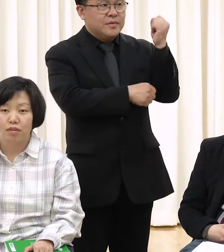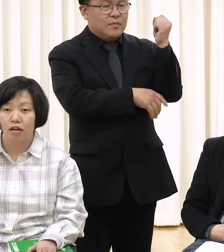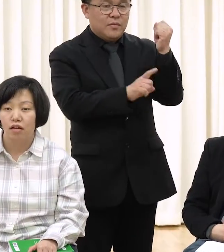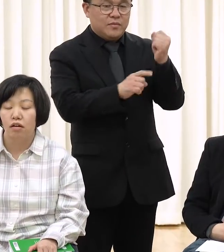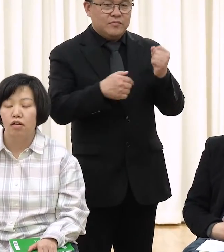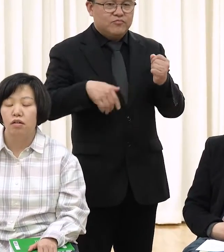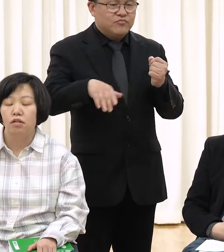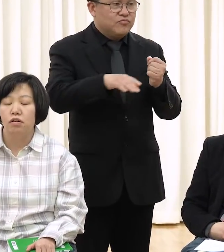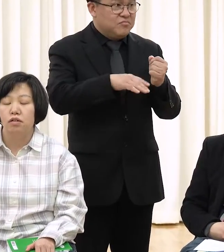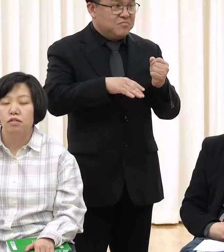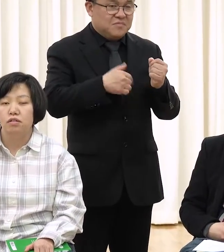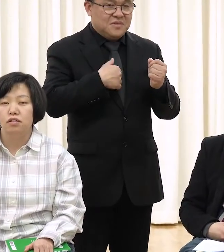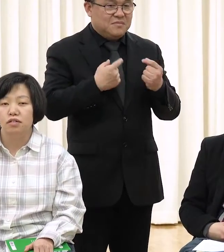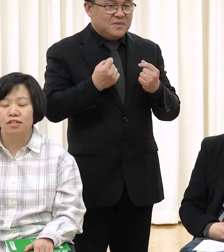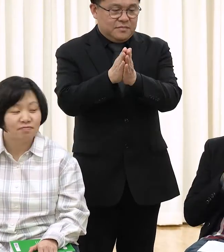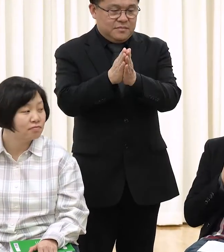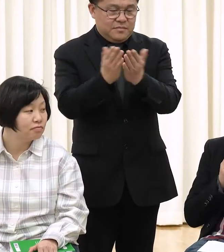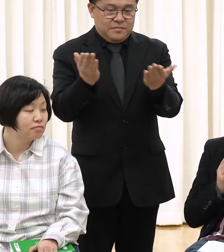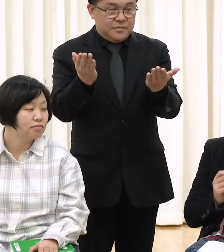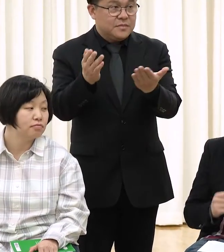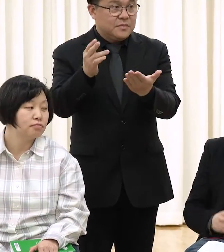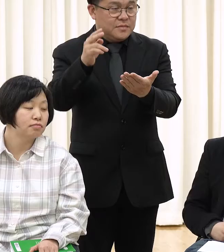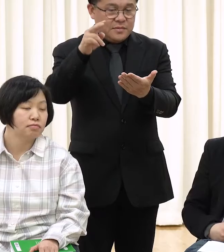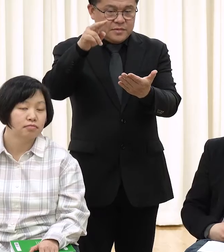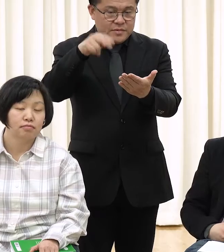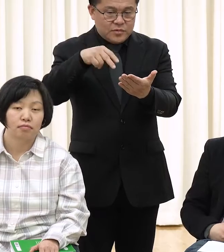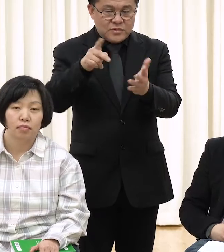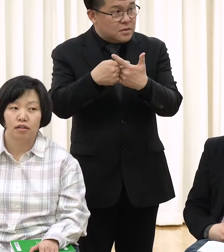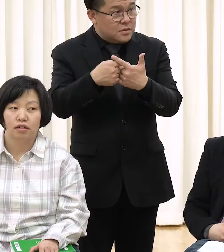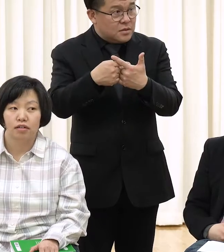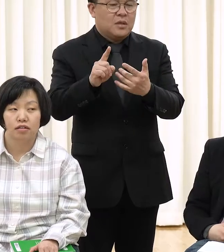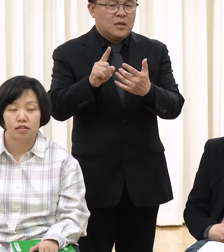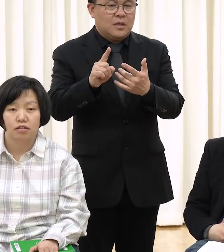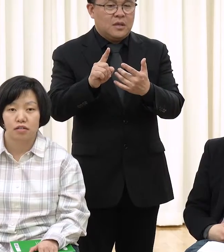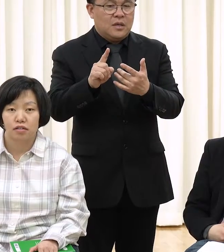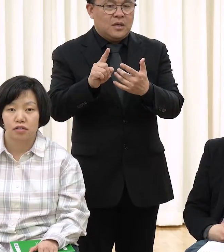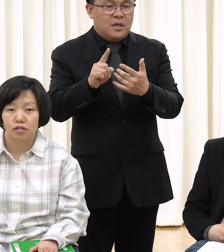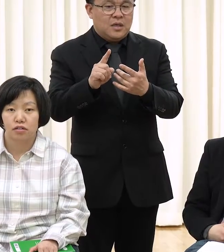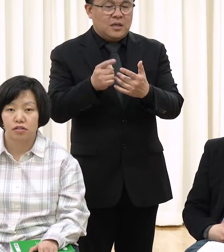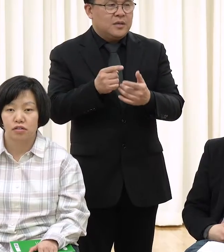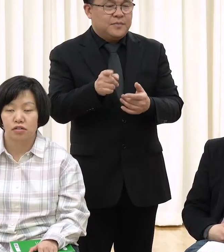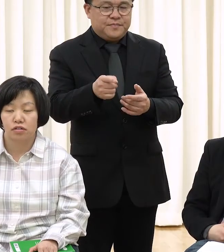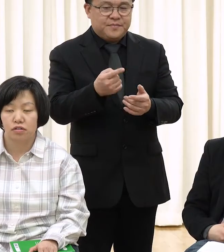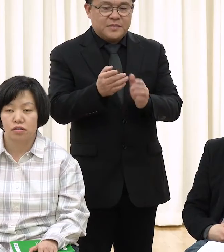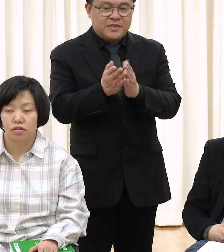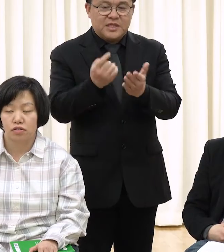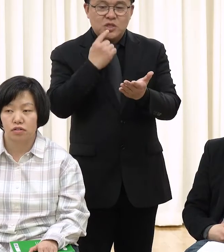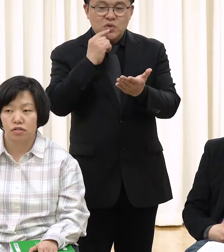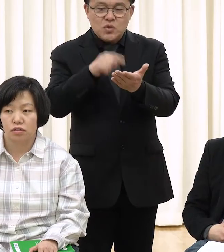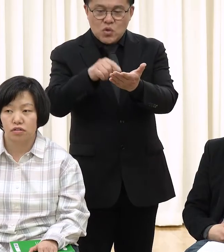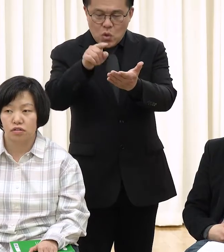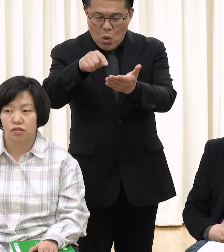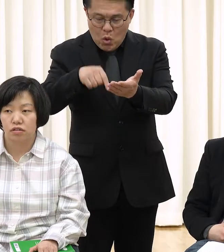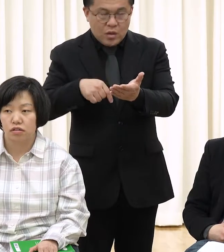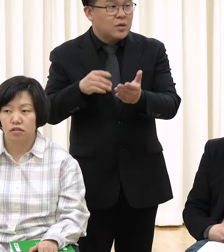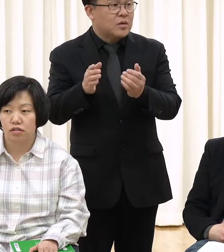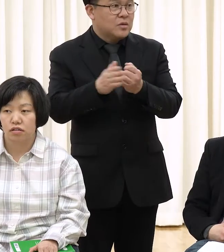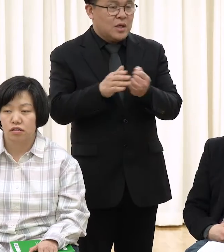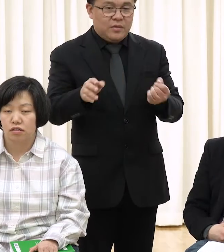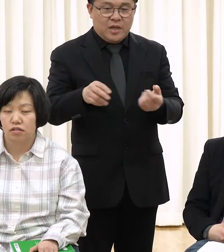기본적으로 저희 같은 발달장애인들이 책을 이해하는 데 있어가지고 굉장히 쉬운 걸로 되다 보니까 되게 막힘없이 술술